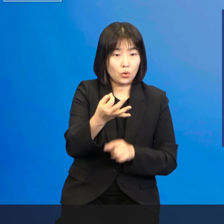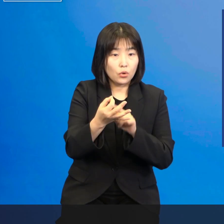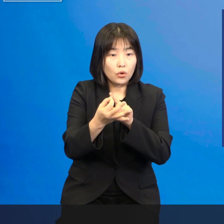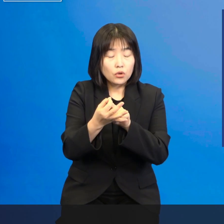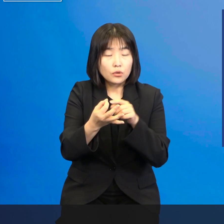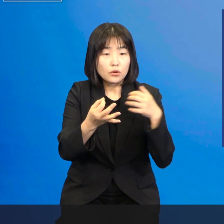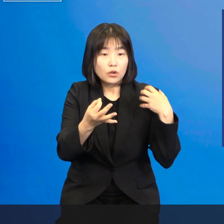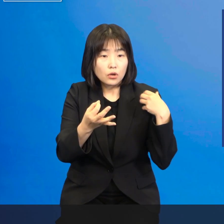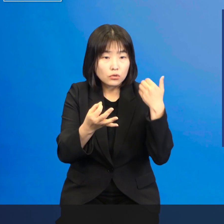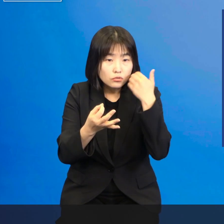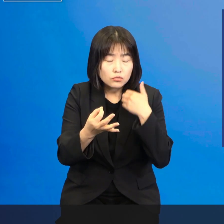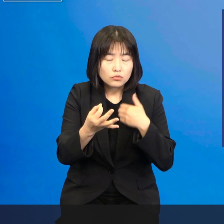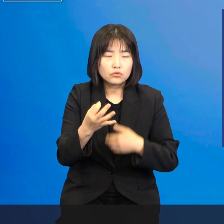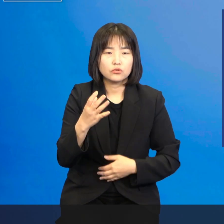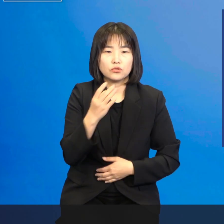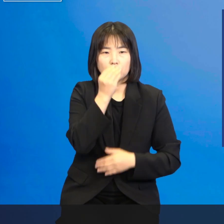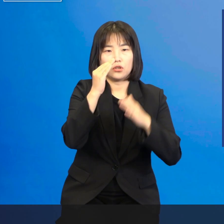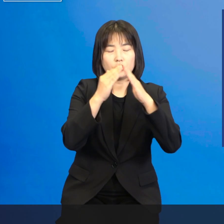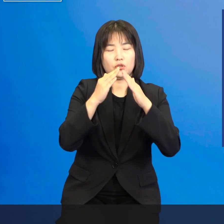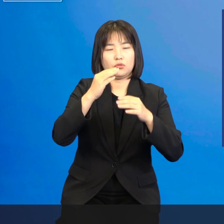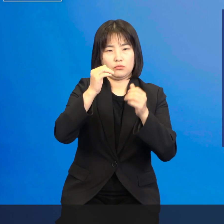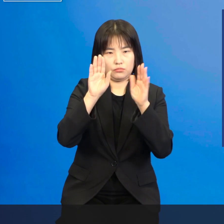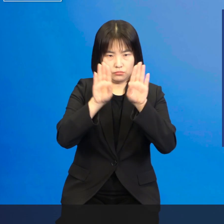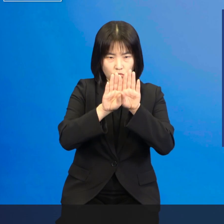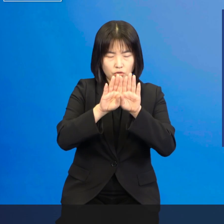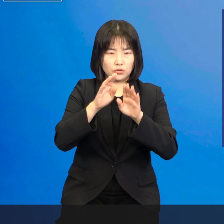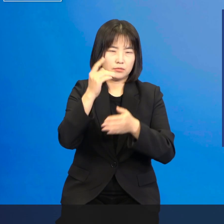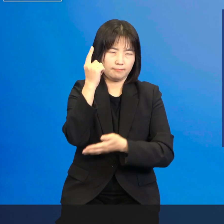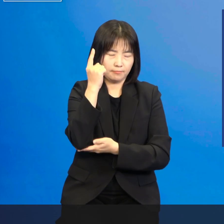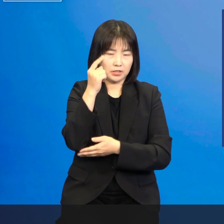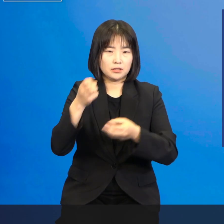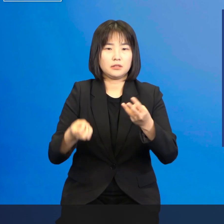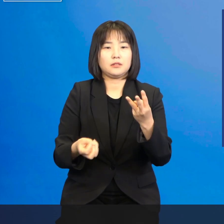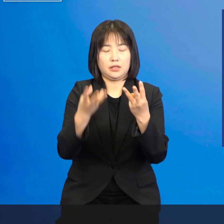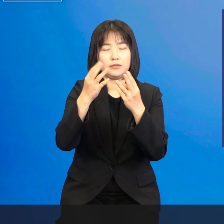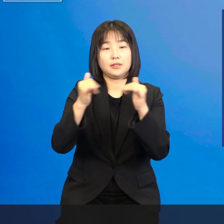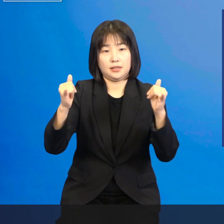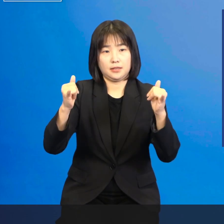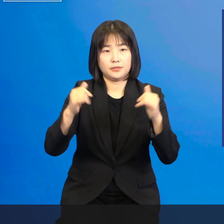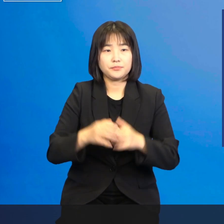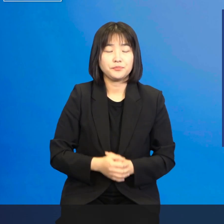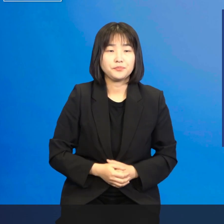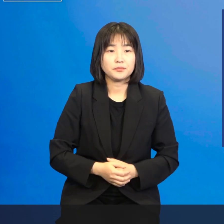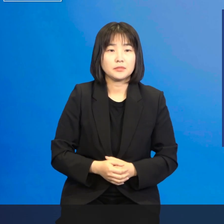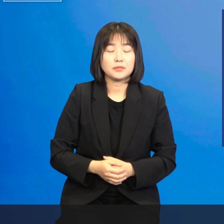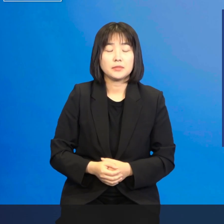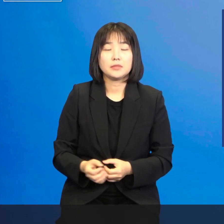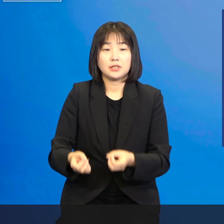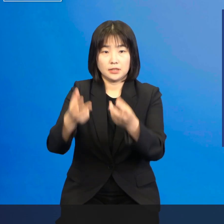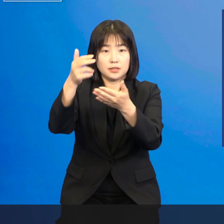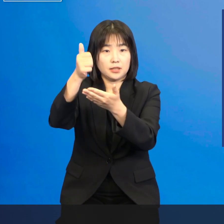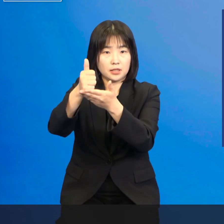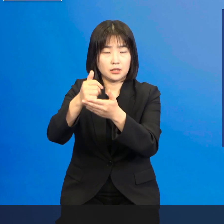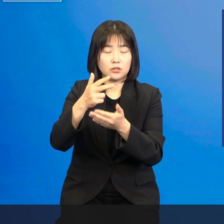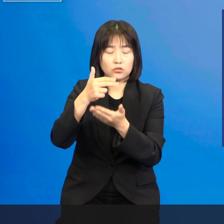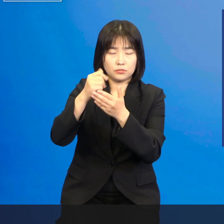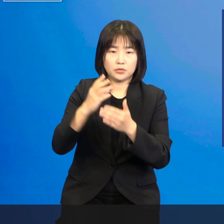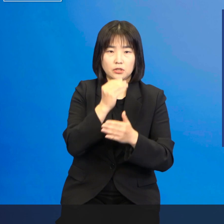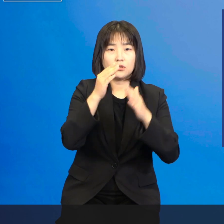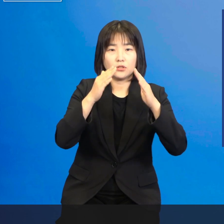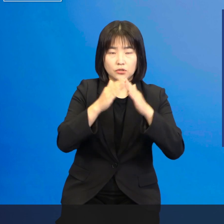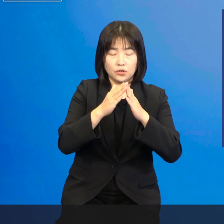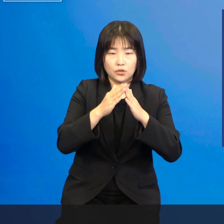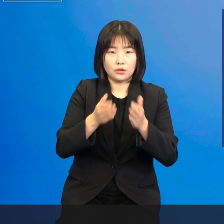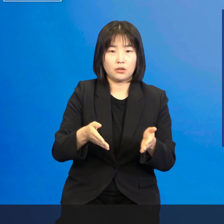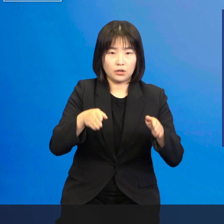것으로서 성전문을 지키는 레위 사람들이 모아둔 것이었다. hil기야 제사장은 주님의 성전에서